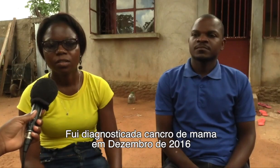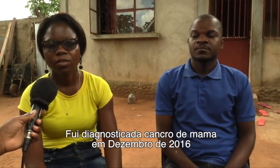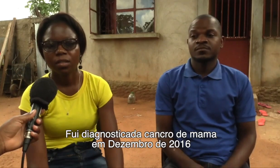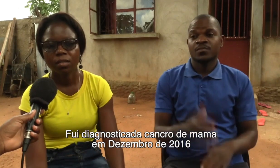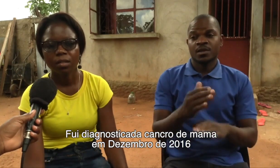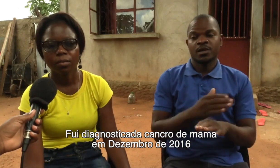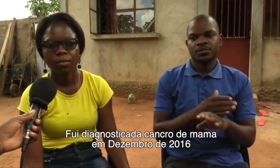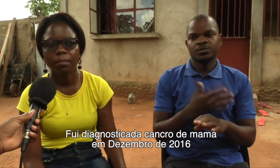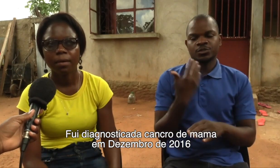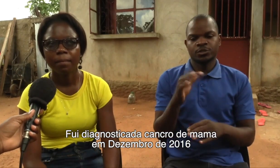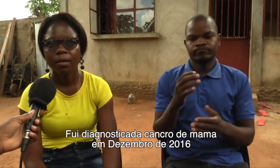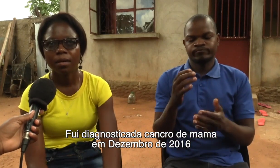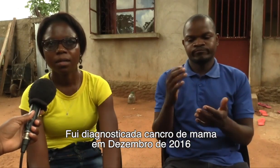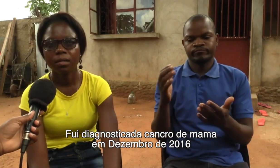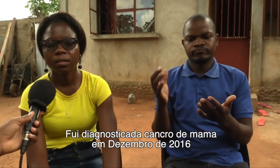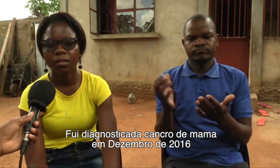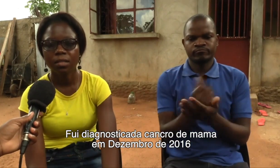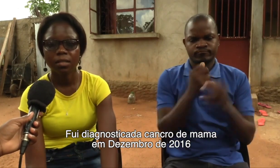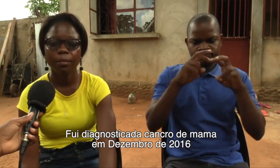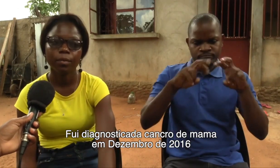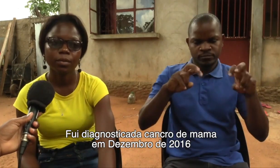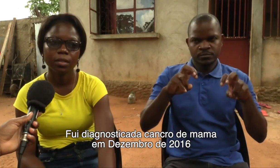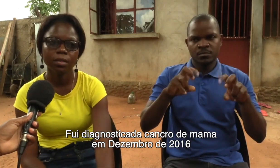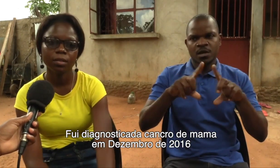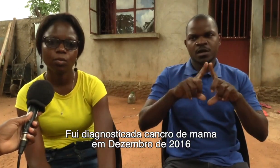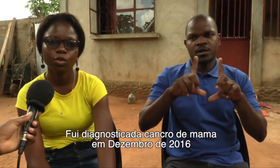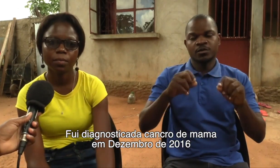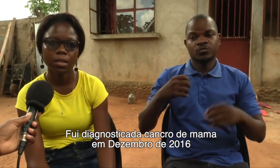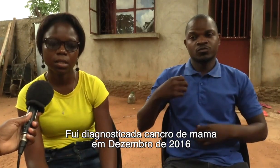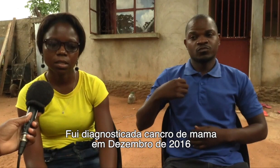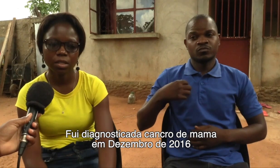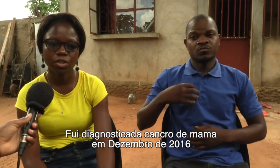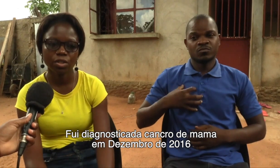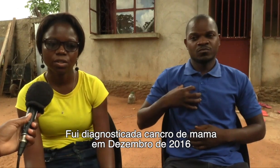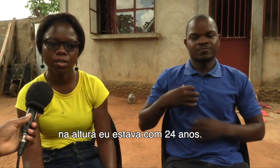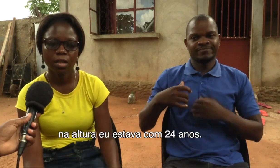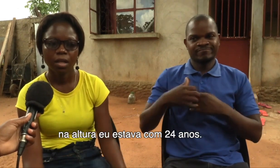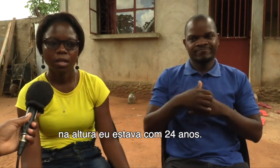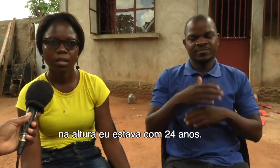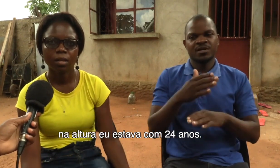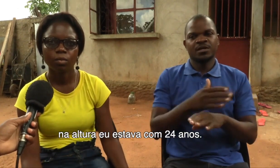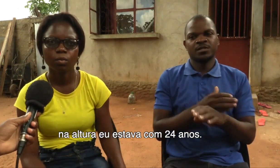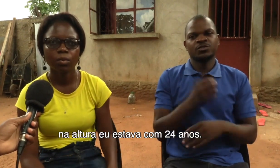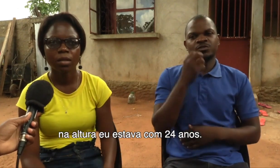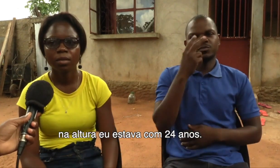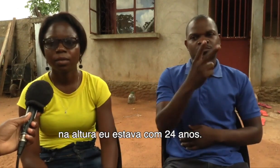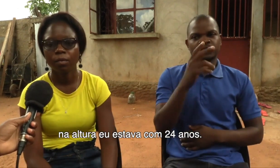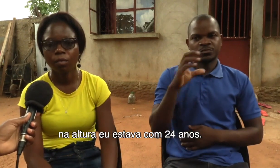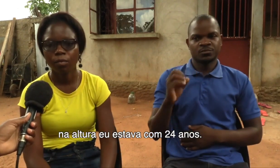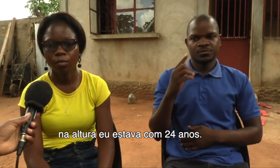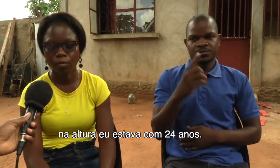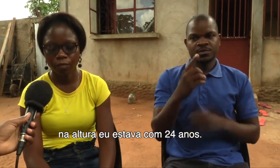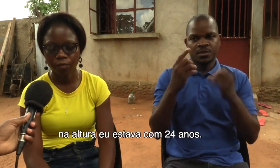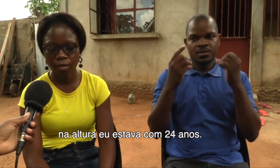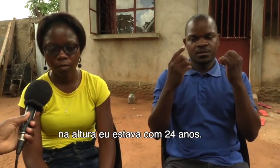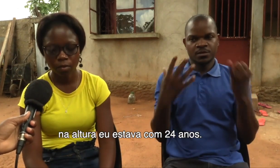Eu fui diagnosticada câncer de mama em dezembro de 2016. Na altura eu estava